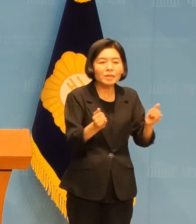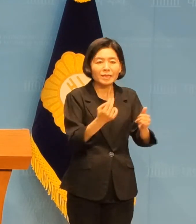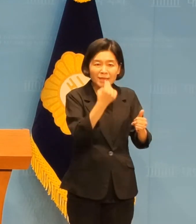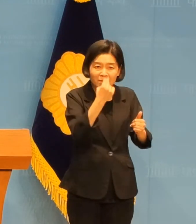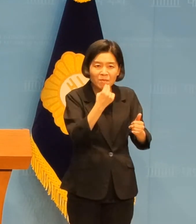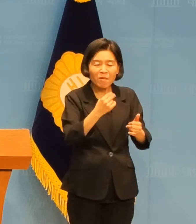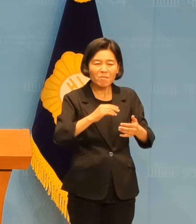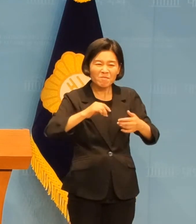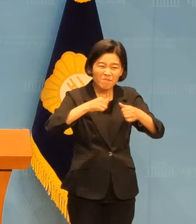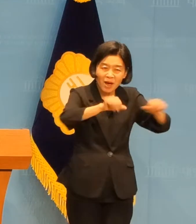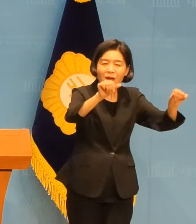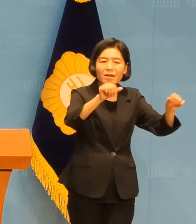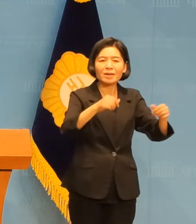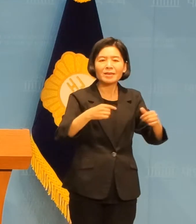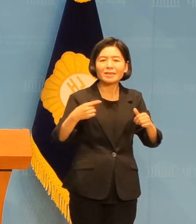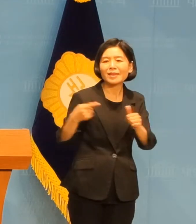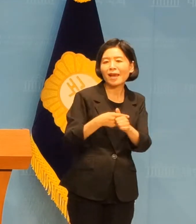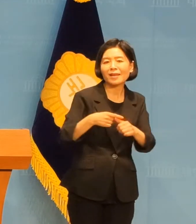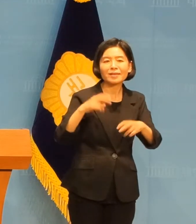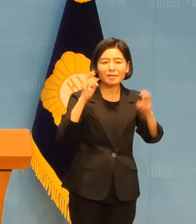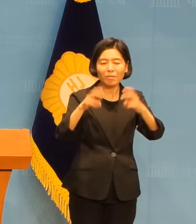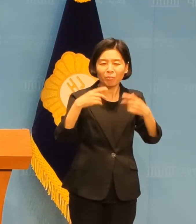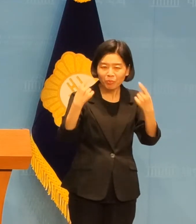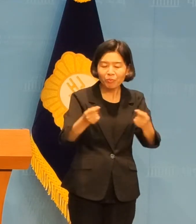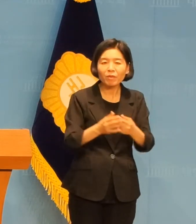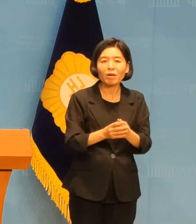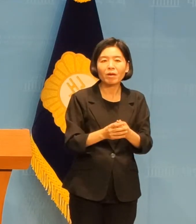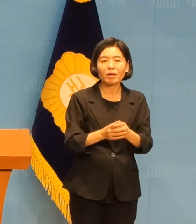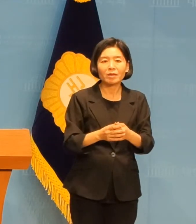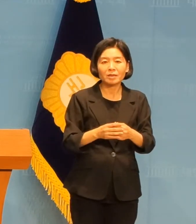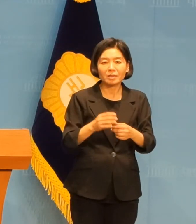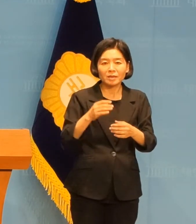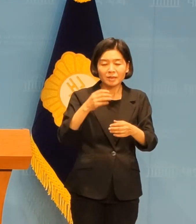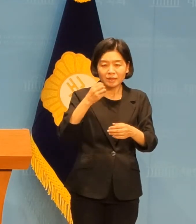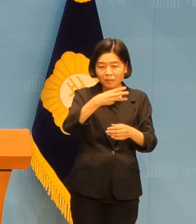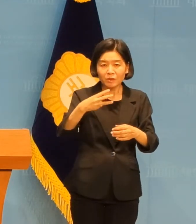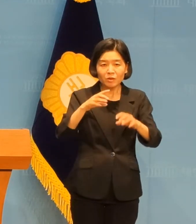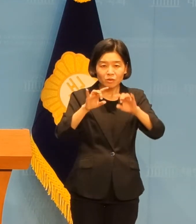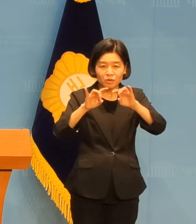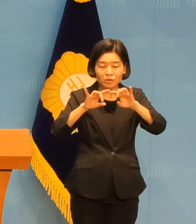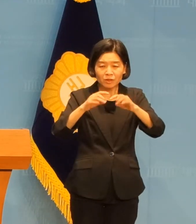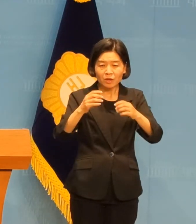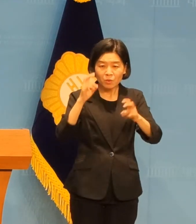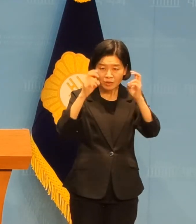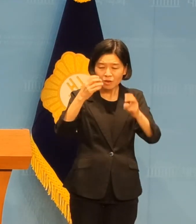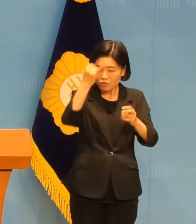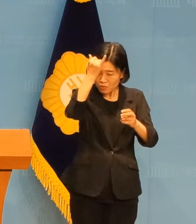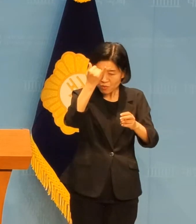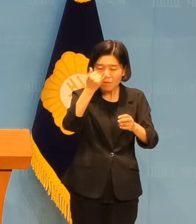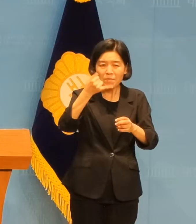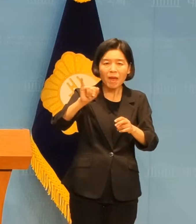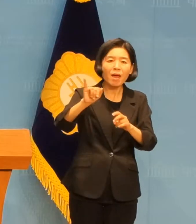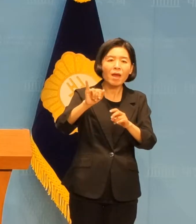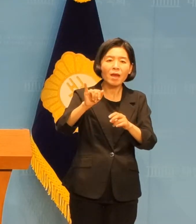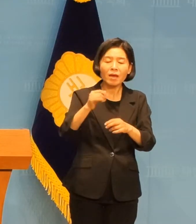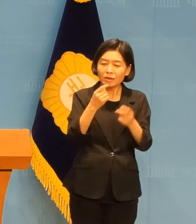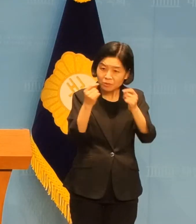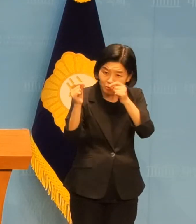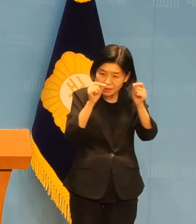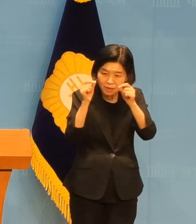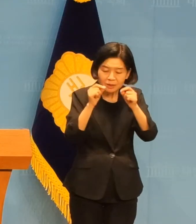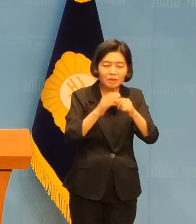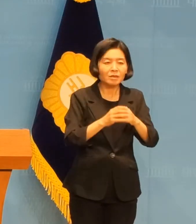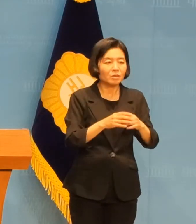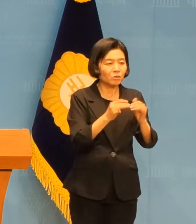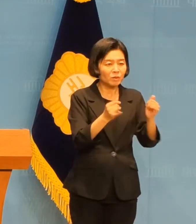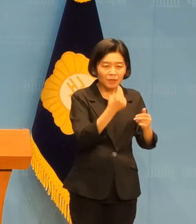생명을 파괴하는 살인 기업입니다. 언제까지 이 파렴치한 반윤리 기업의 눈치를 보며 국민의 생명보다